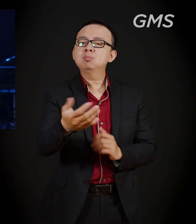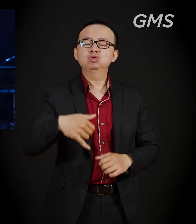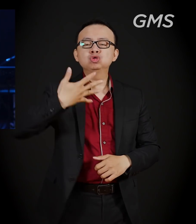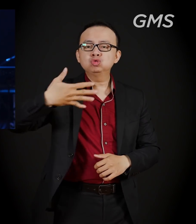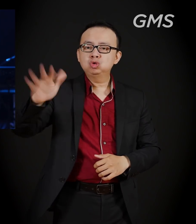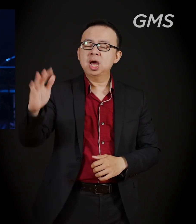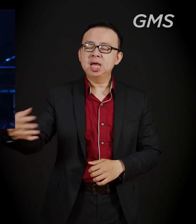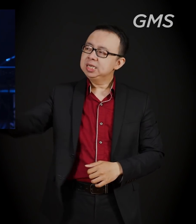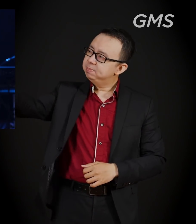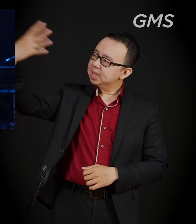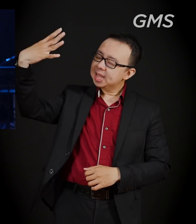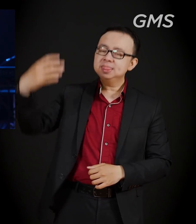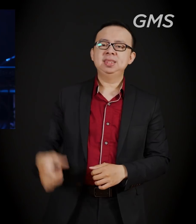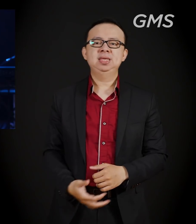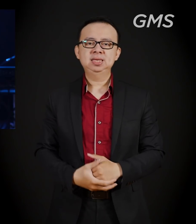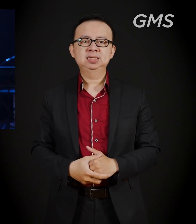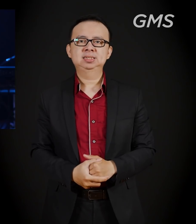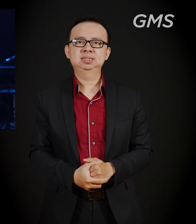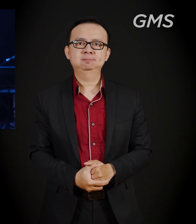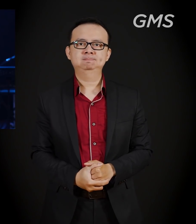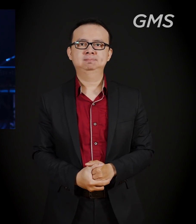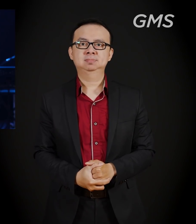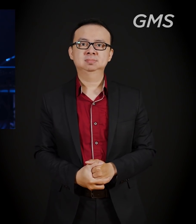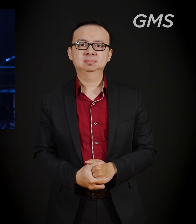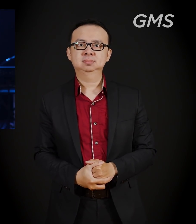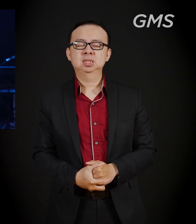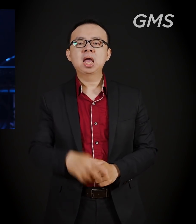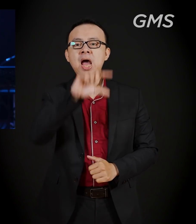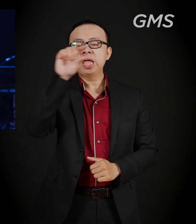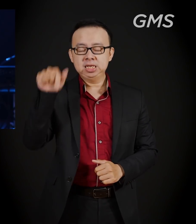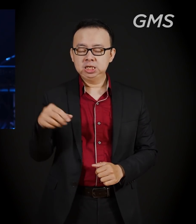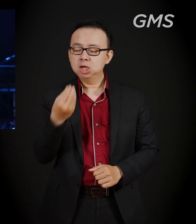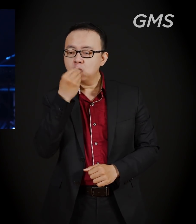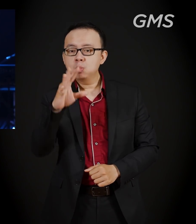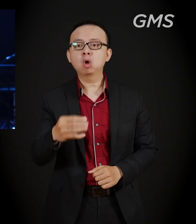ditolong. Dan kita diberi kepastian sorga yang kekal. Ayat ini bilang, karena itu pergilah.